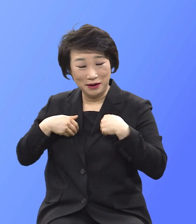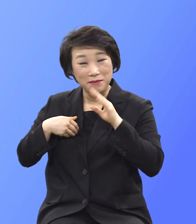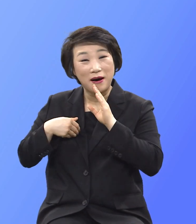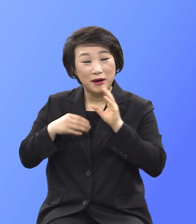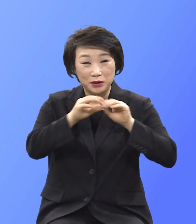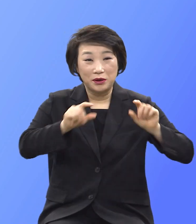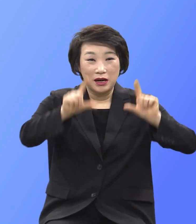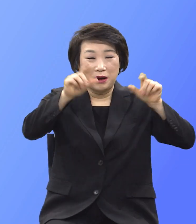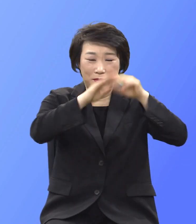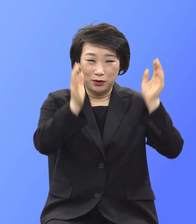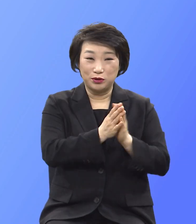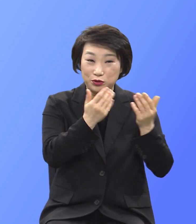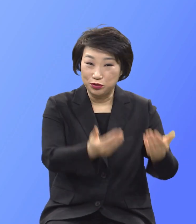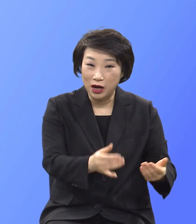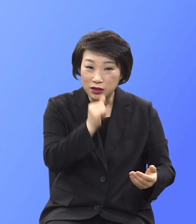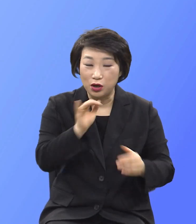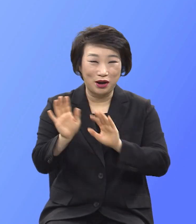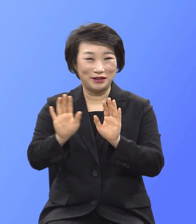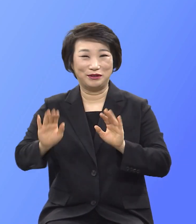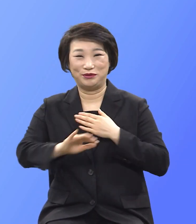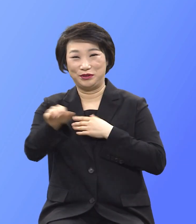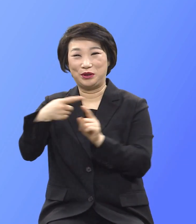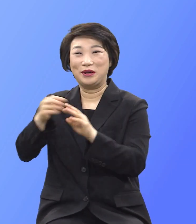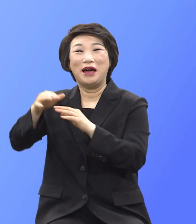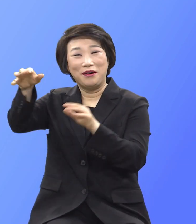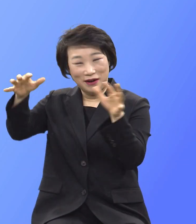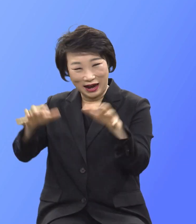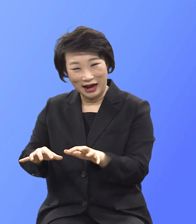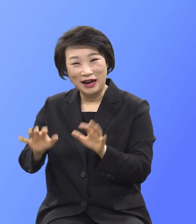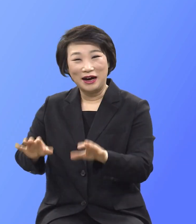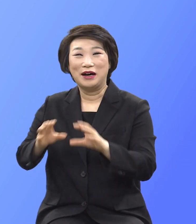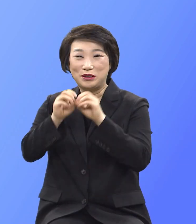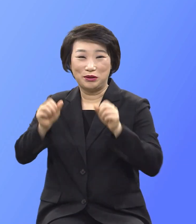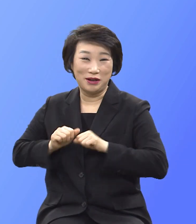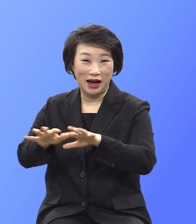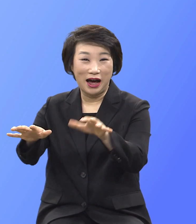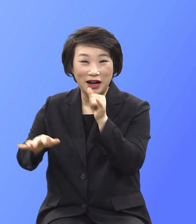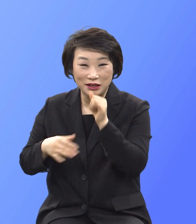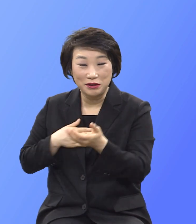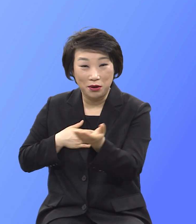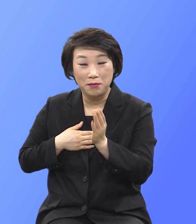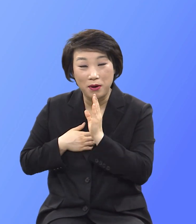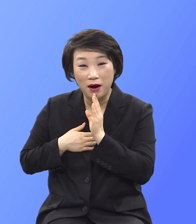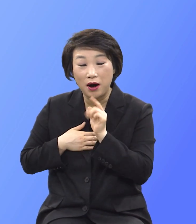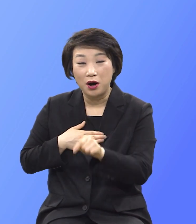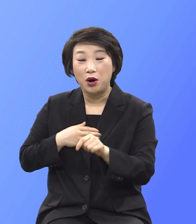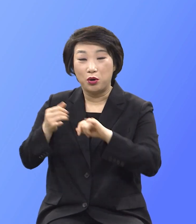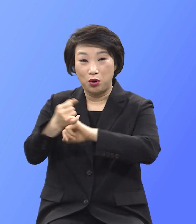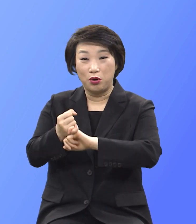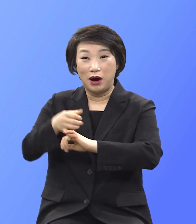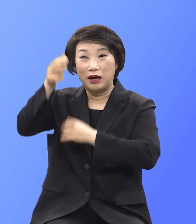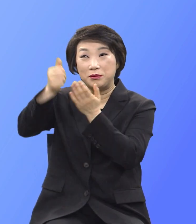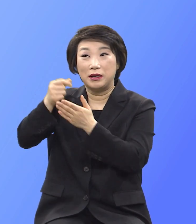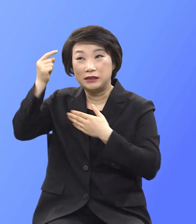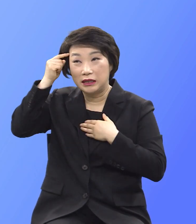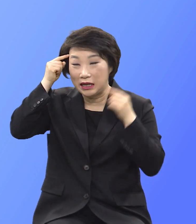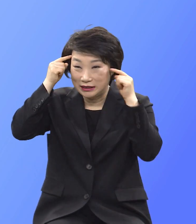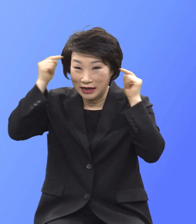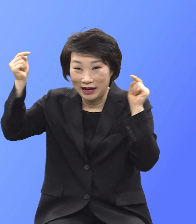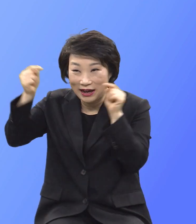다른 사람은 자기 휴가를 보내나 우리는 교회 와서 전도해야 되고 우리는 반드시